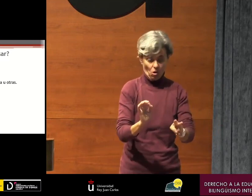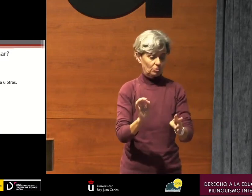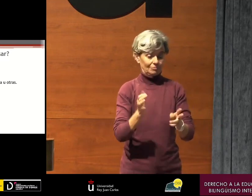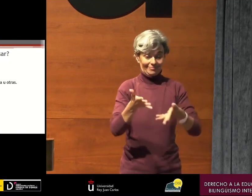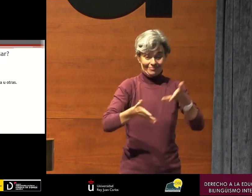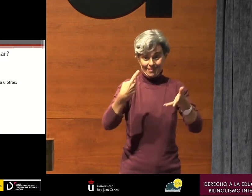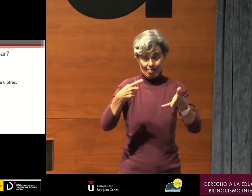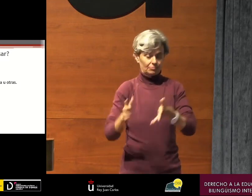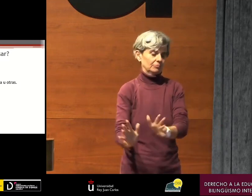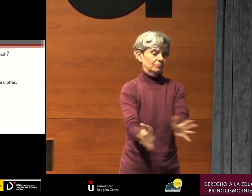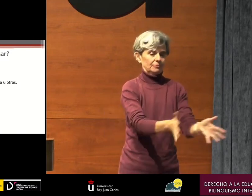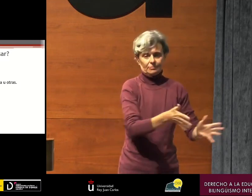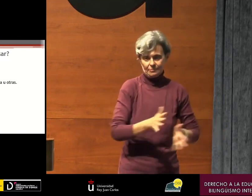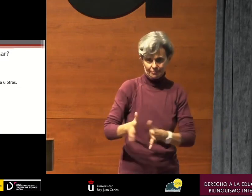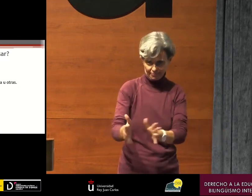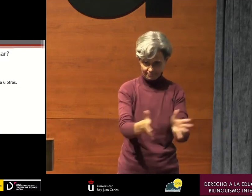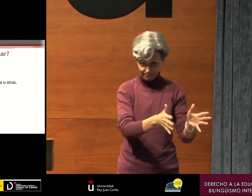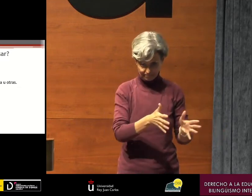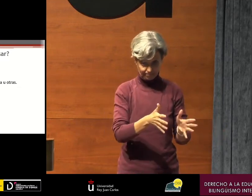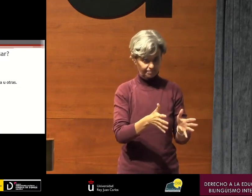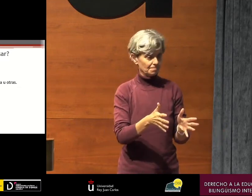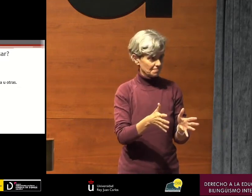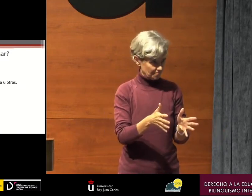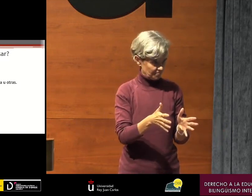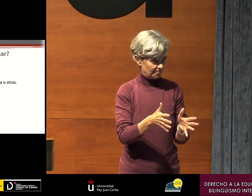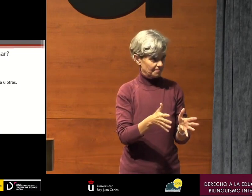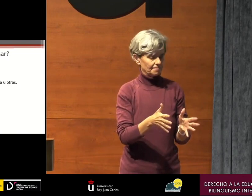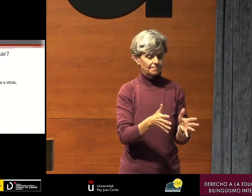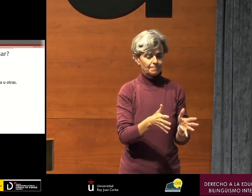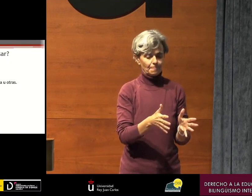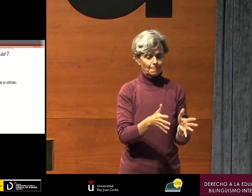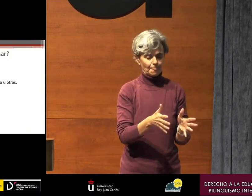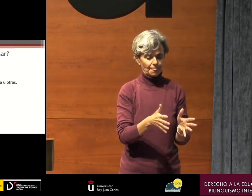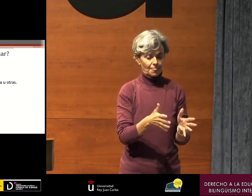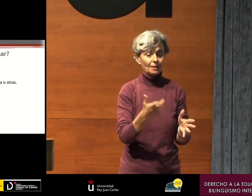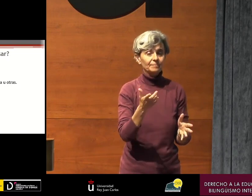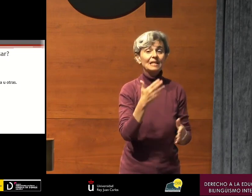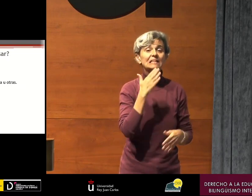personas, hablar con una u otras personas.